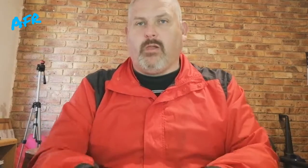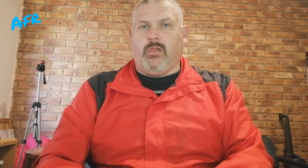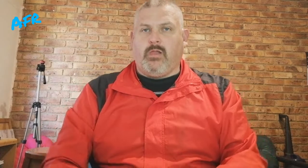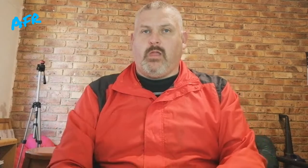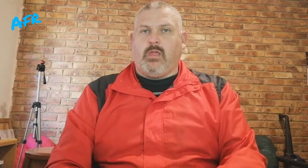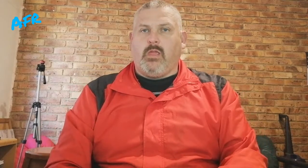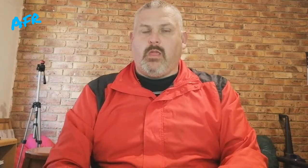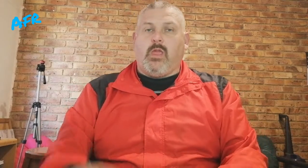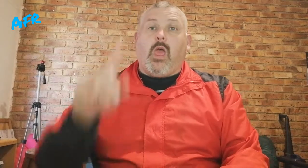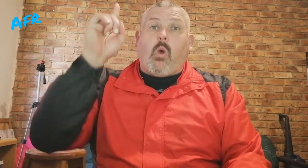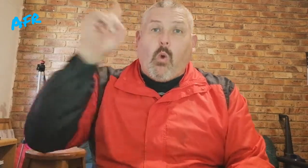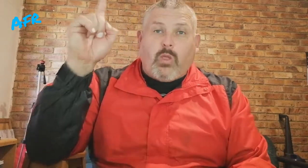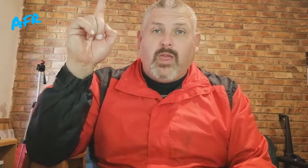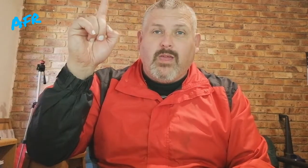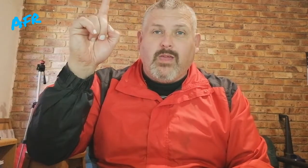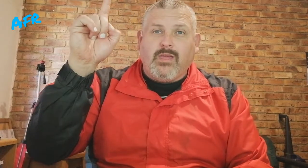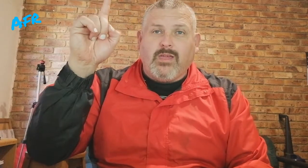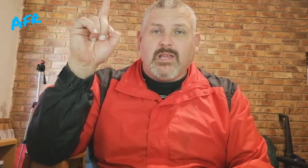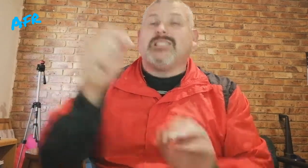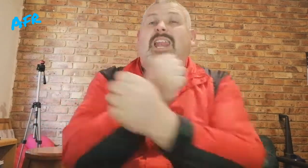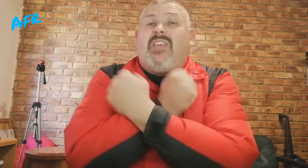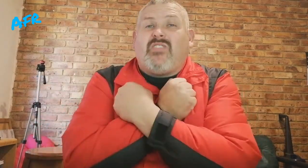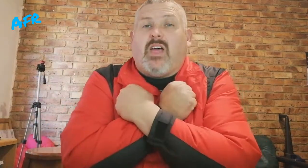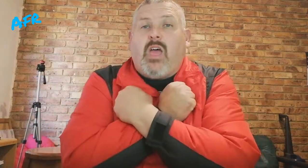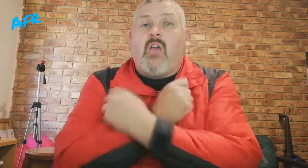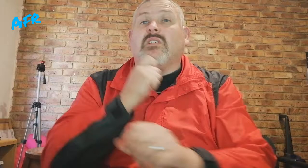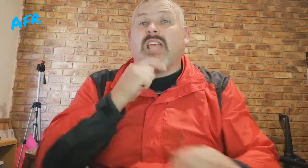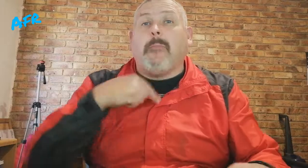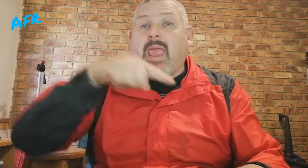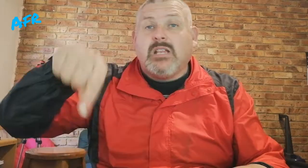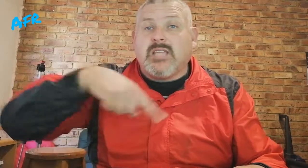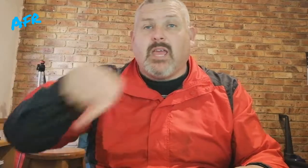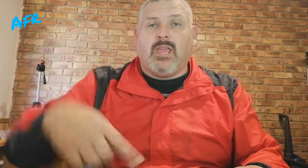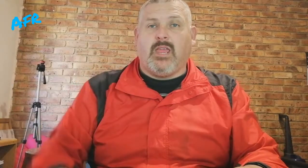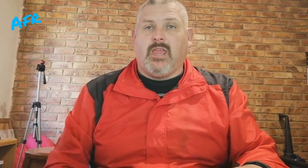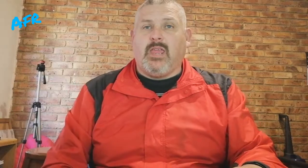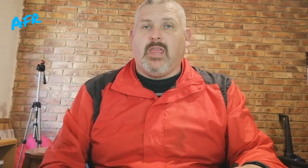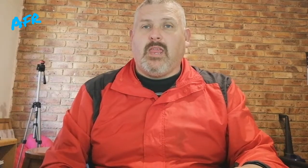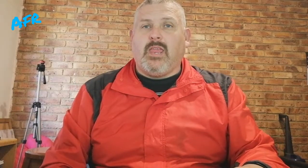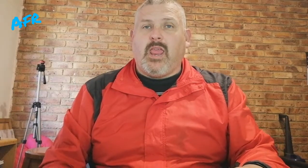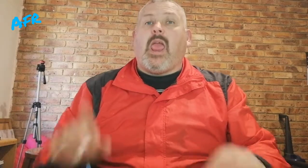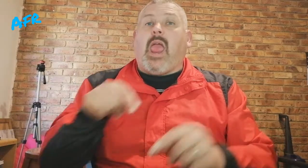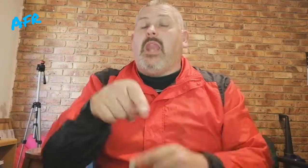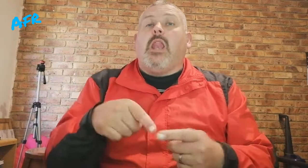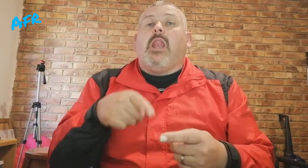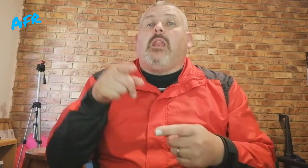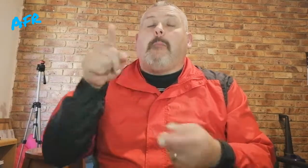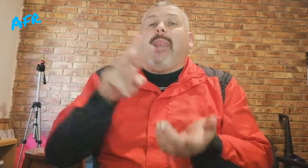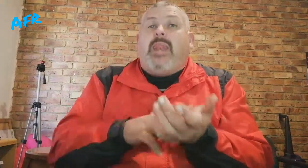Bybel? God is een liefde vir sy mense. En die